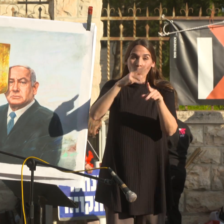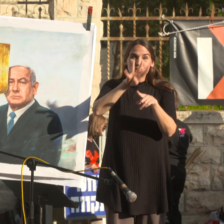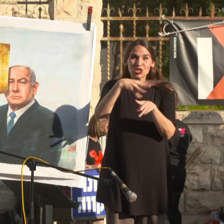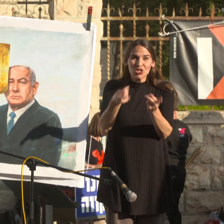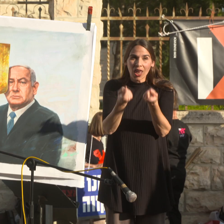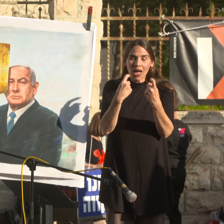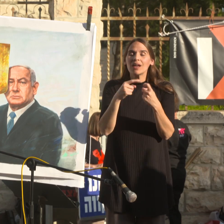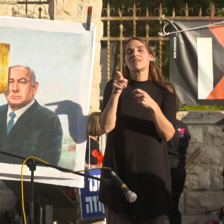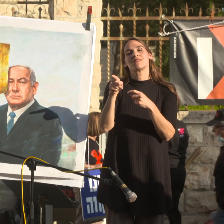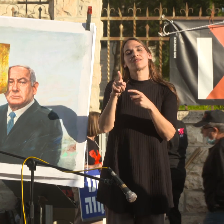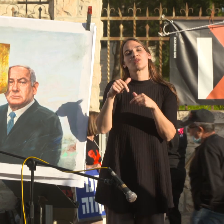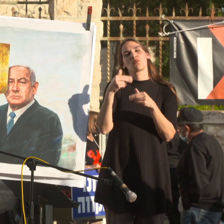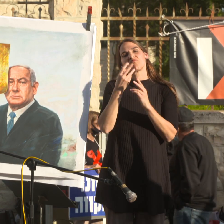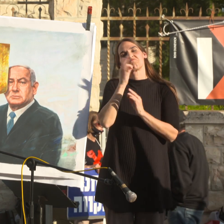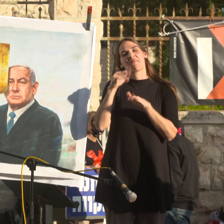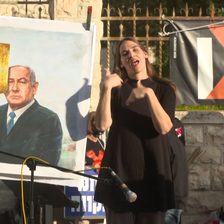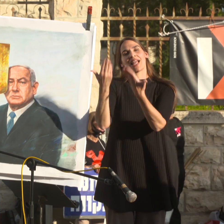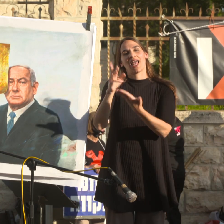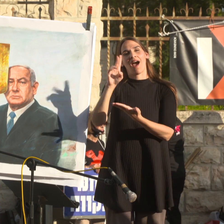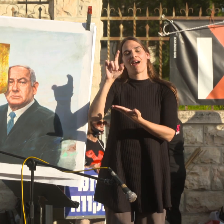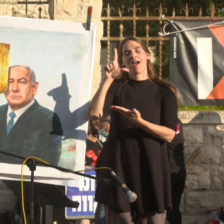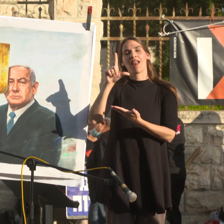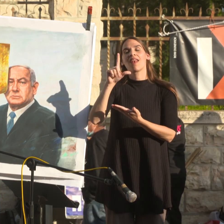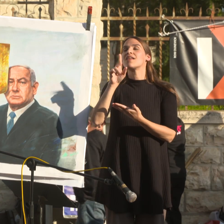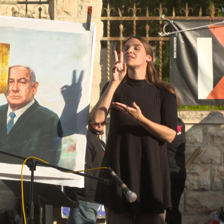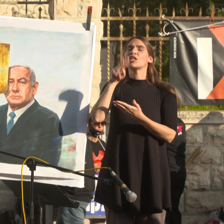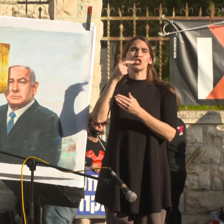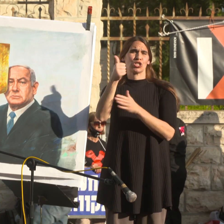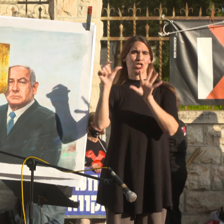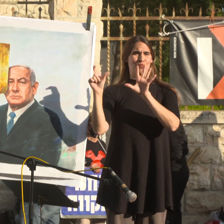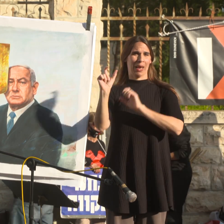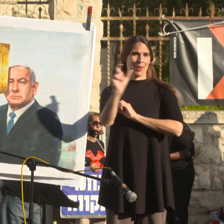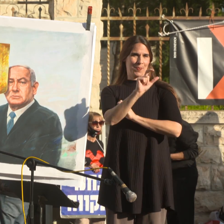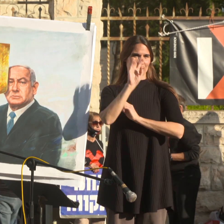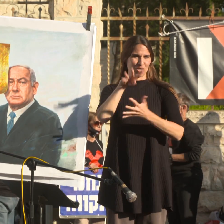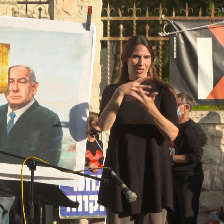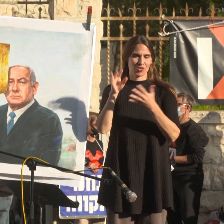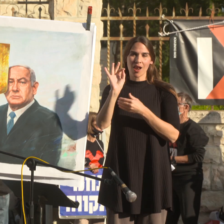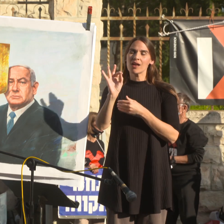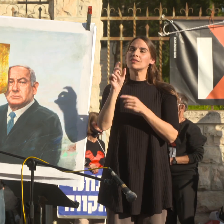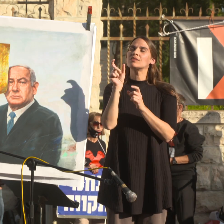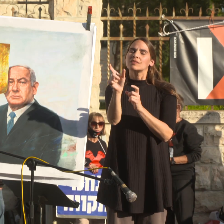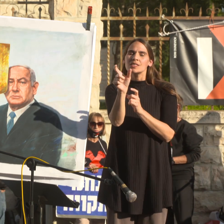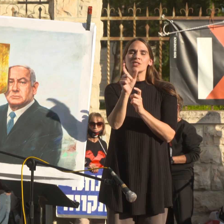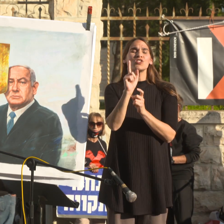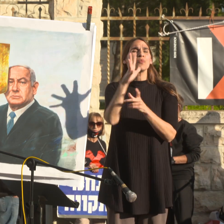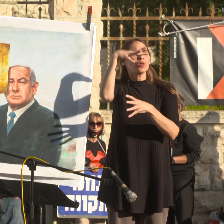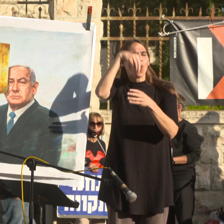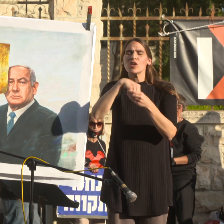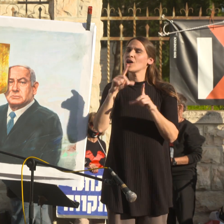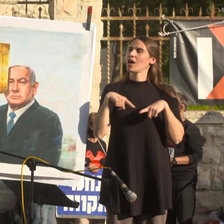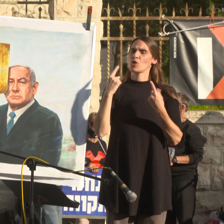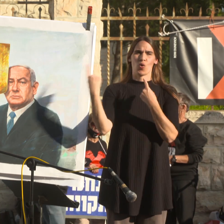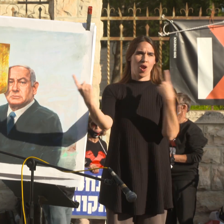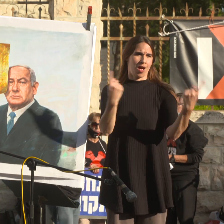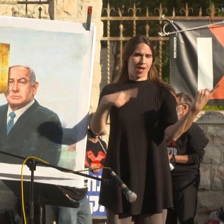השורה שחותמת את השיר מנגד. שש מילים שכוללות את כל חייו של כל אדם